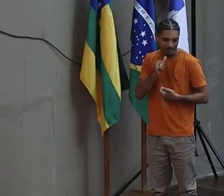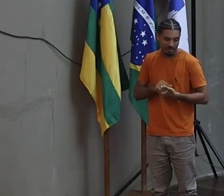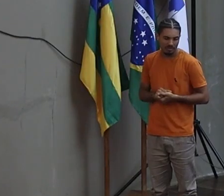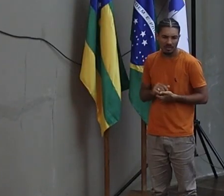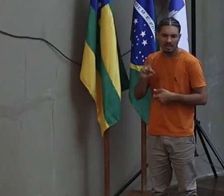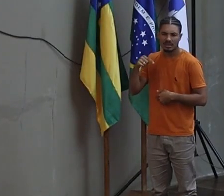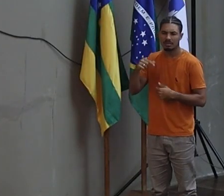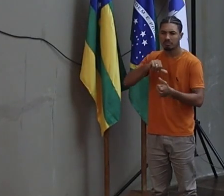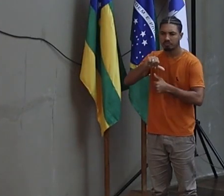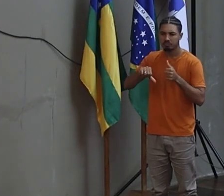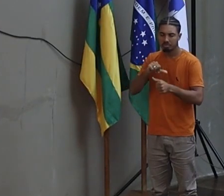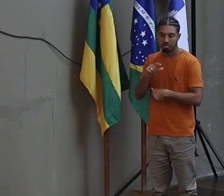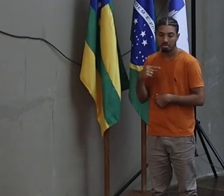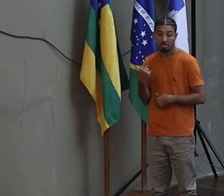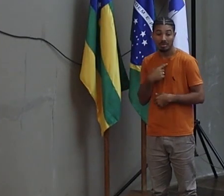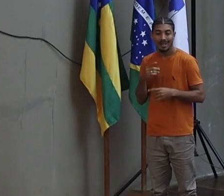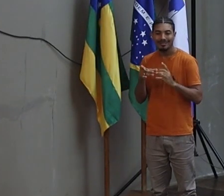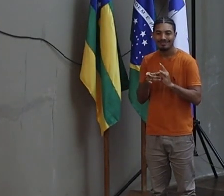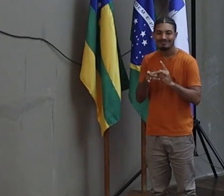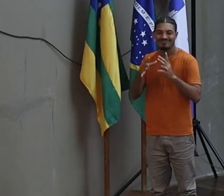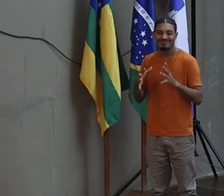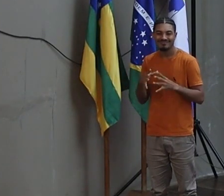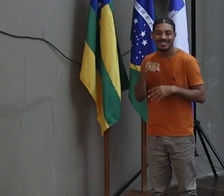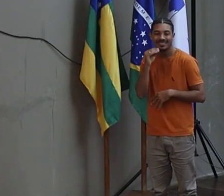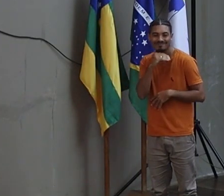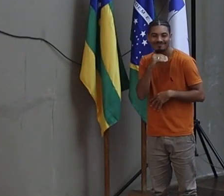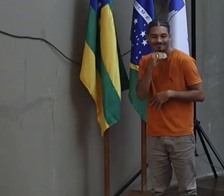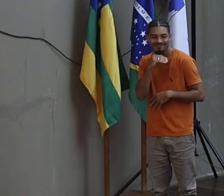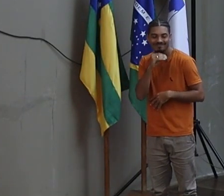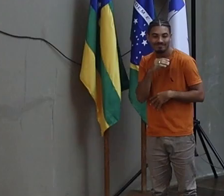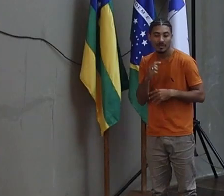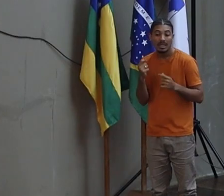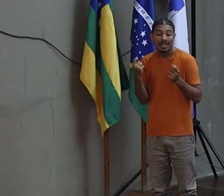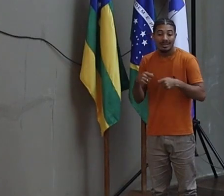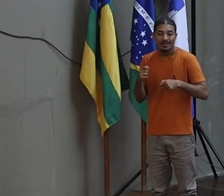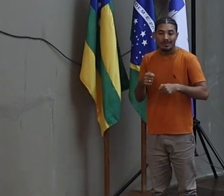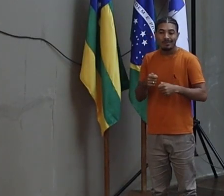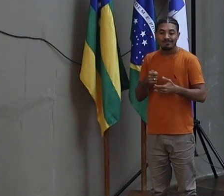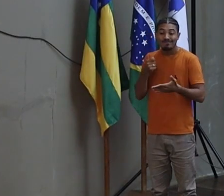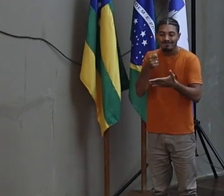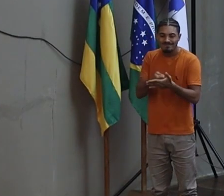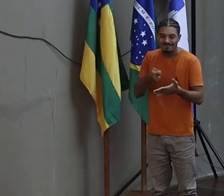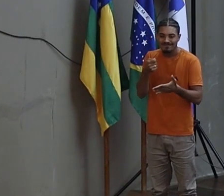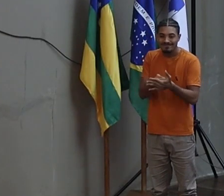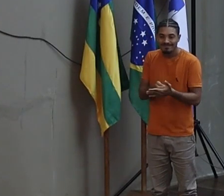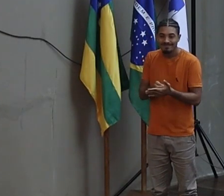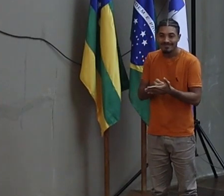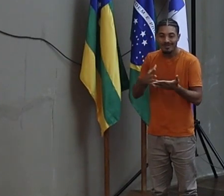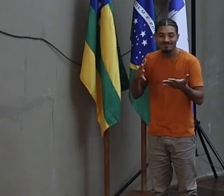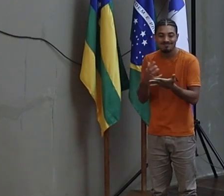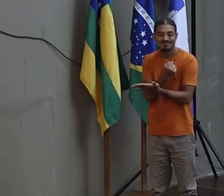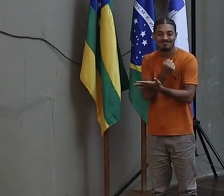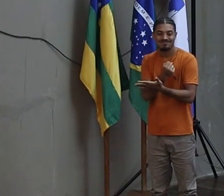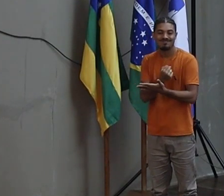depois das mudanças, a nossa democracia, ainda frágil, teve que enfrentar um golpe, né?